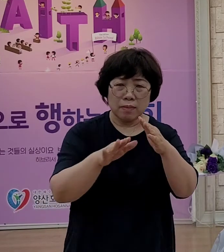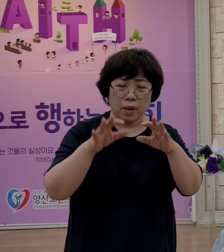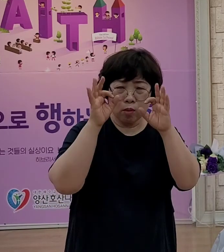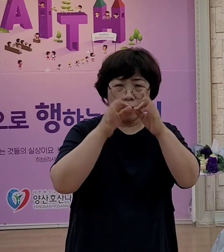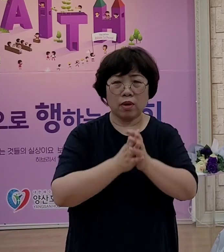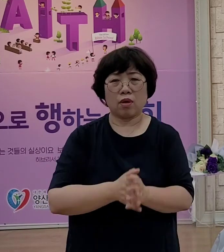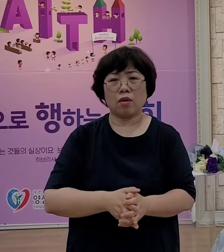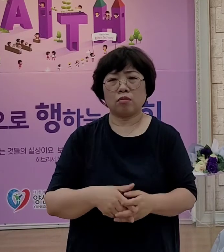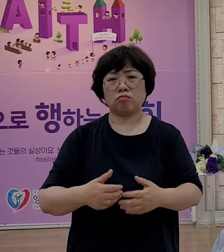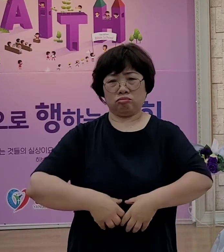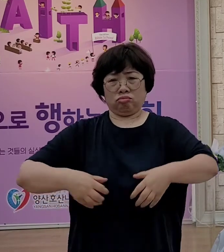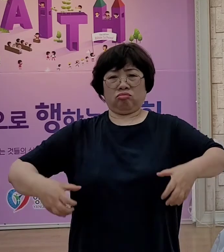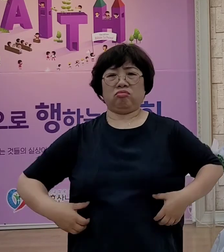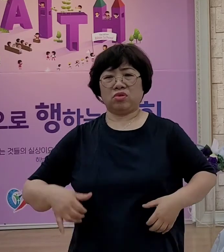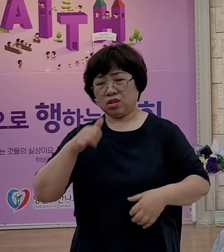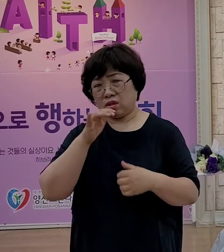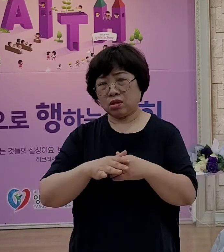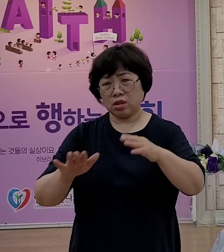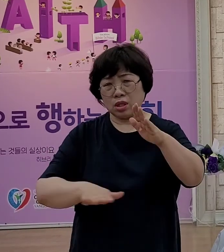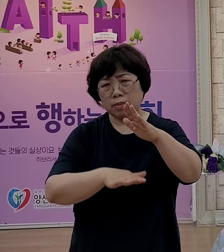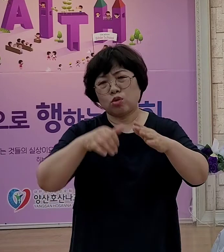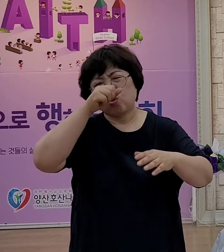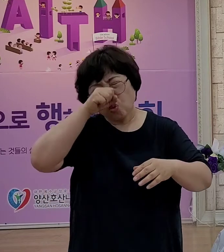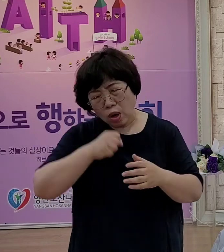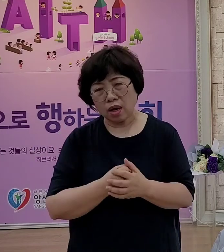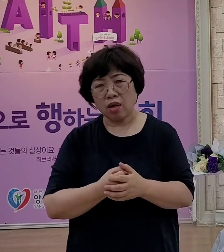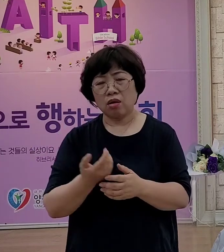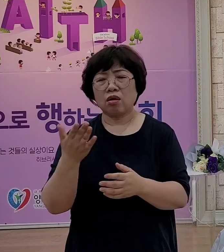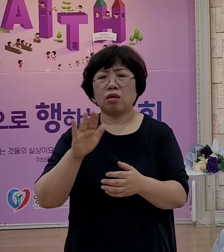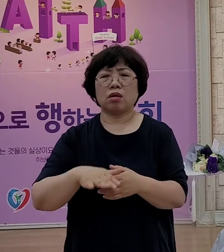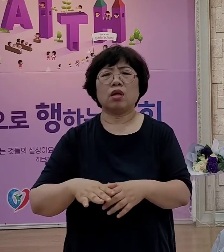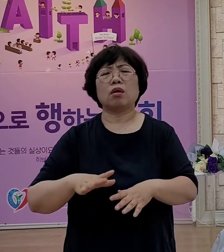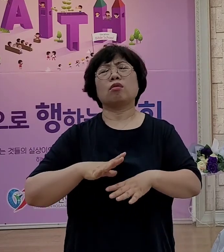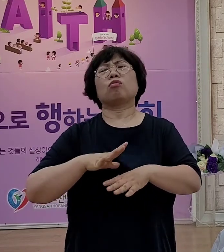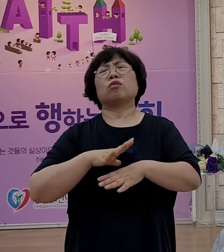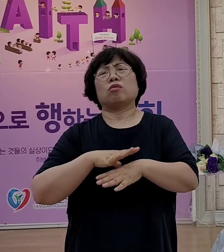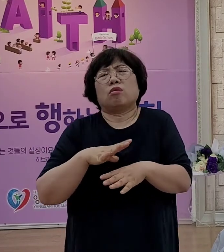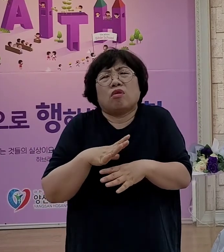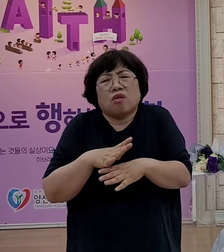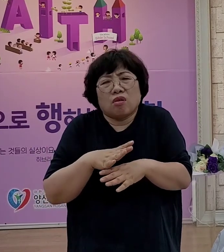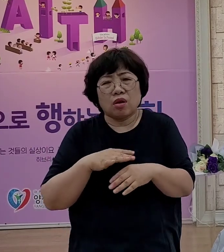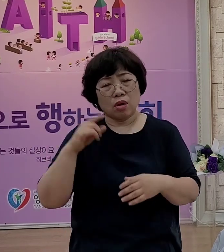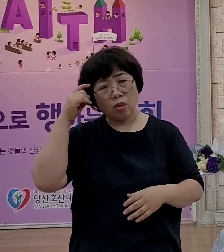같은 집안이 없어요. 근데 저는 여러분, 두려워요.